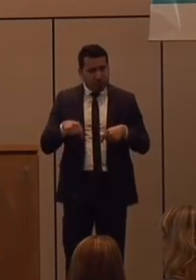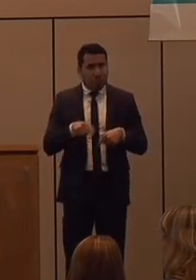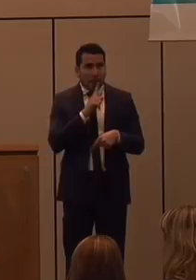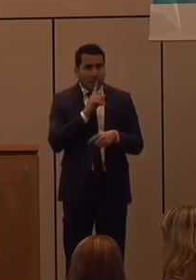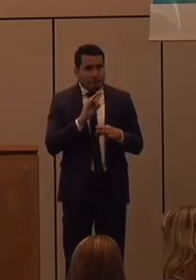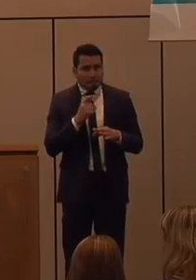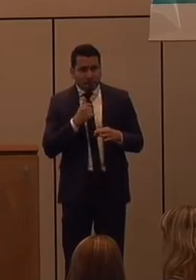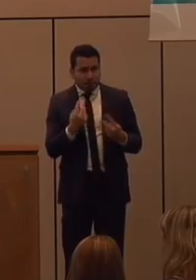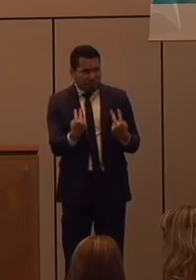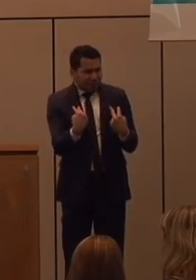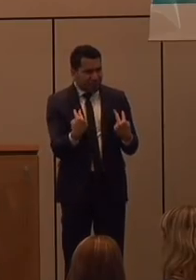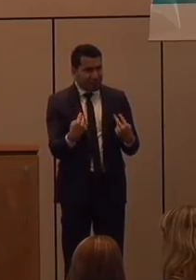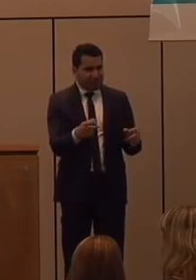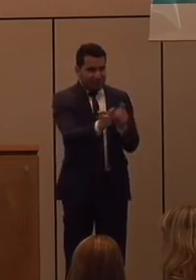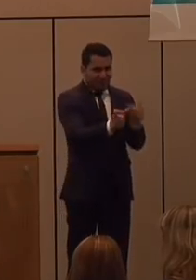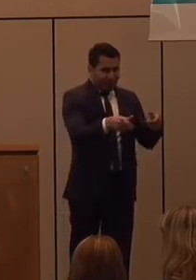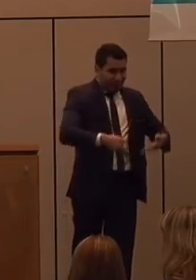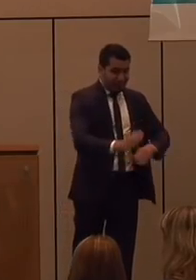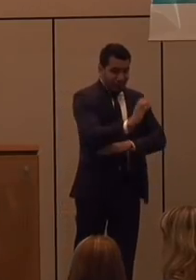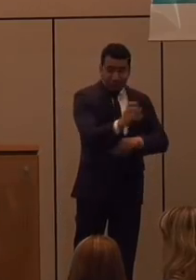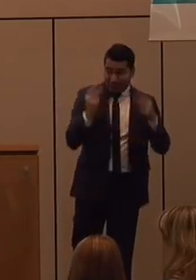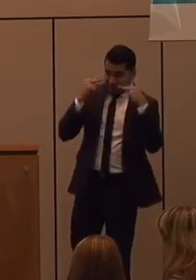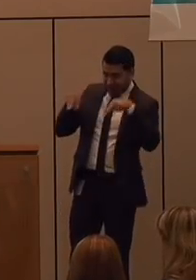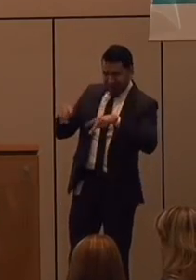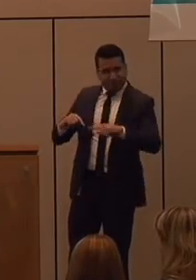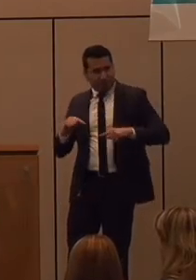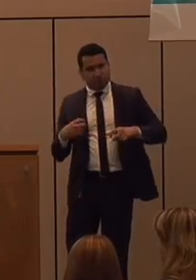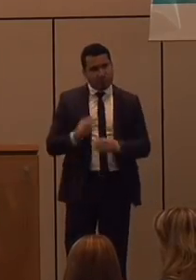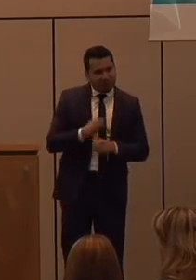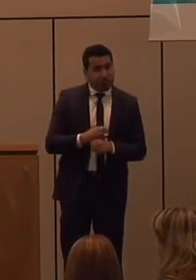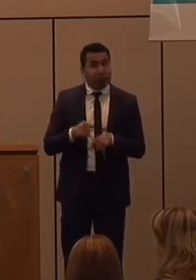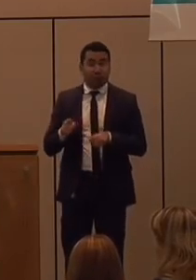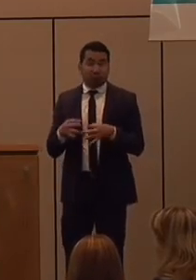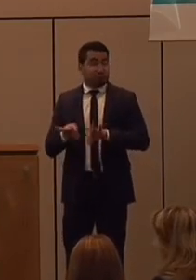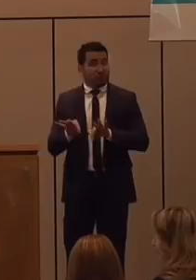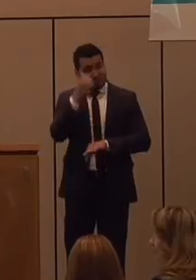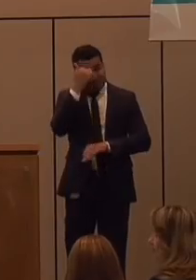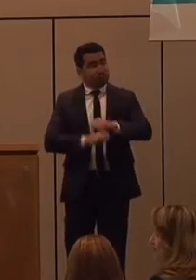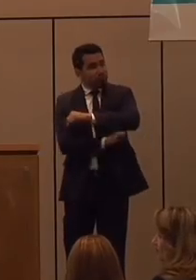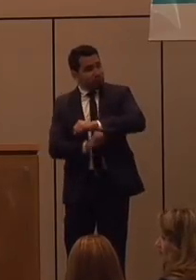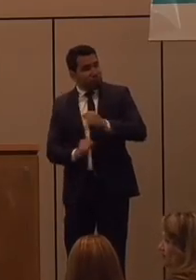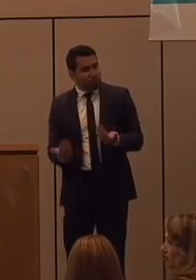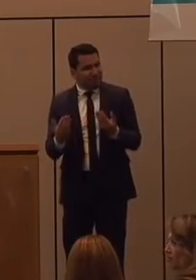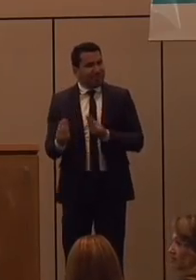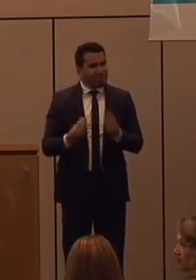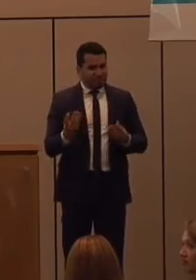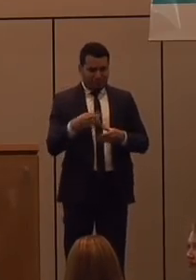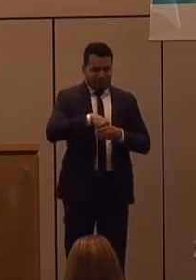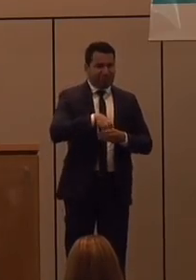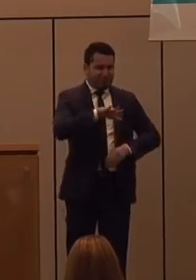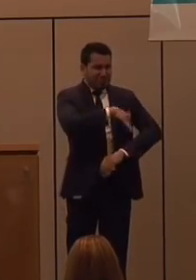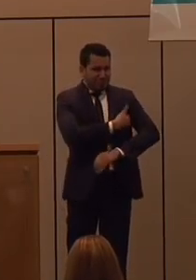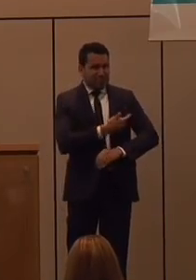es silenciosa los colombianos no saben y la verdad eso es fundamental bueno que estamos haciendo en el ministerio para el tema de la eficiencia